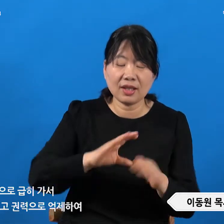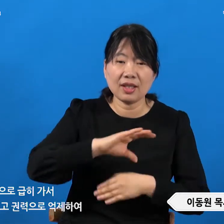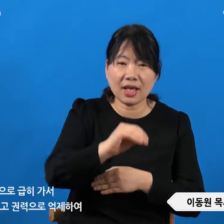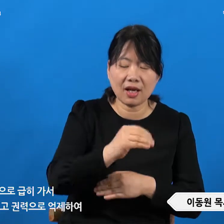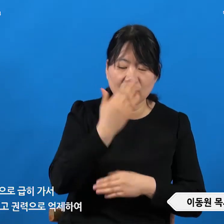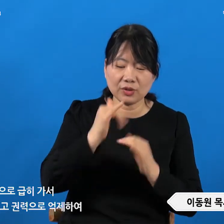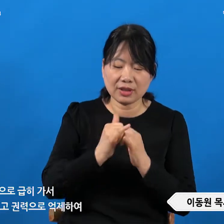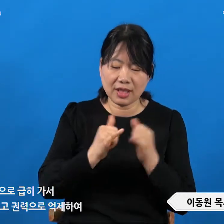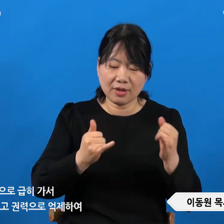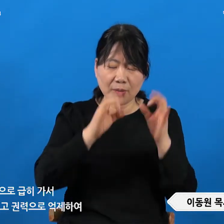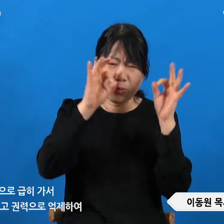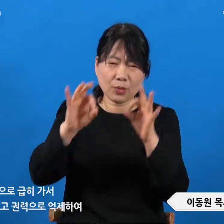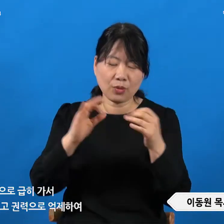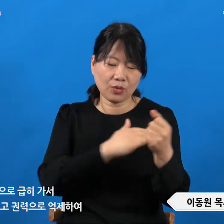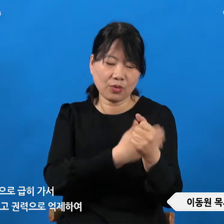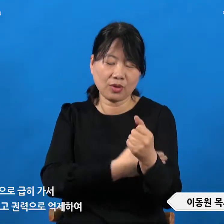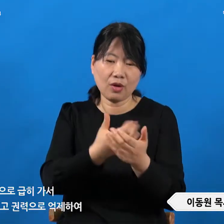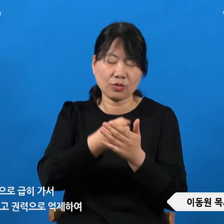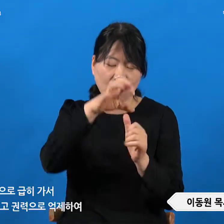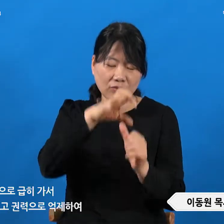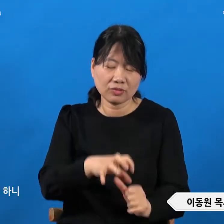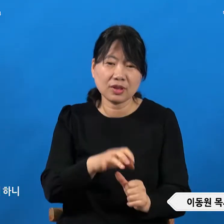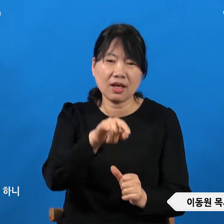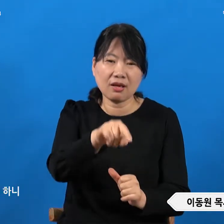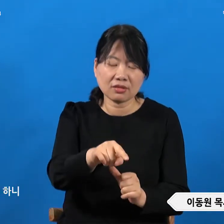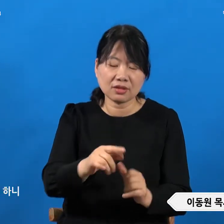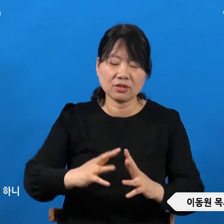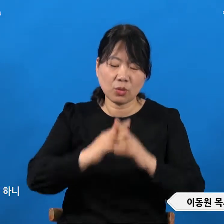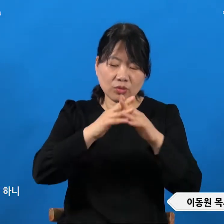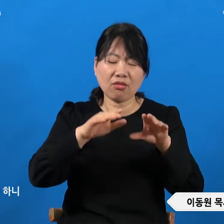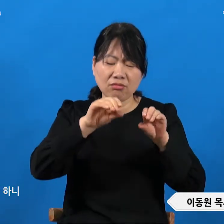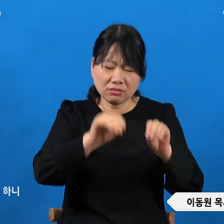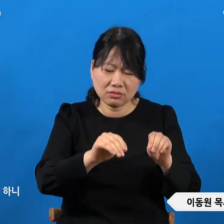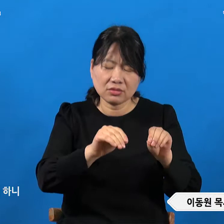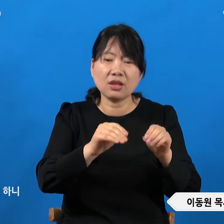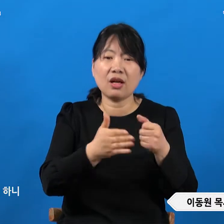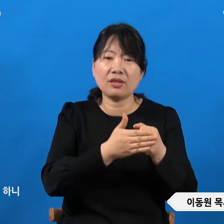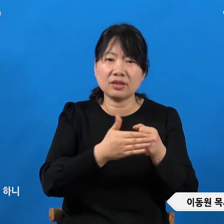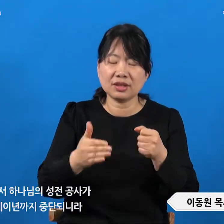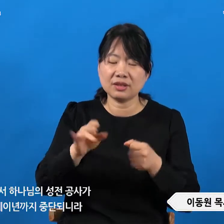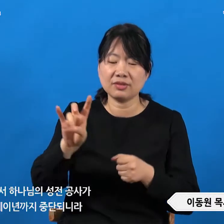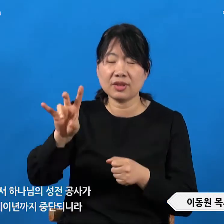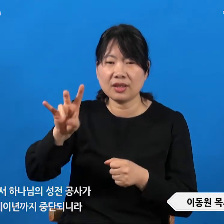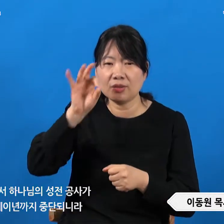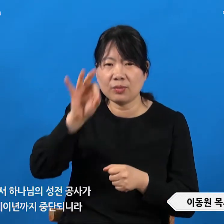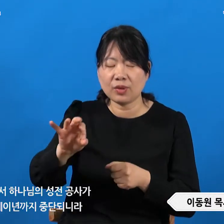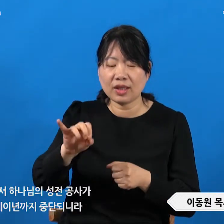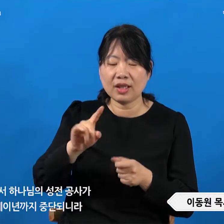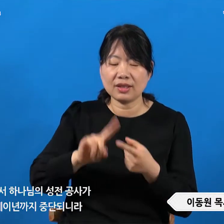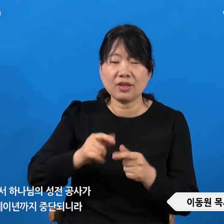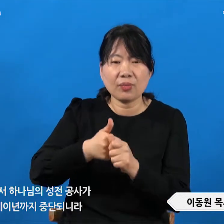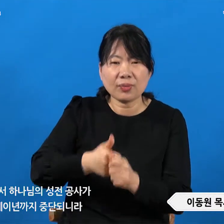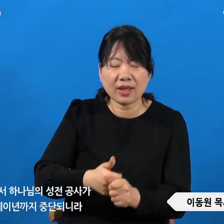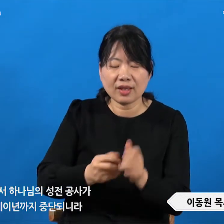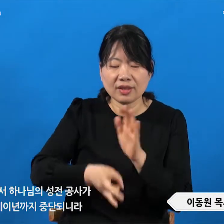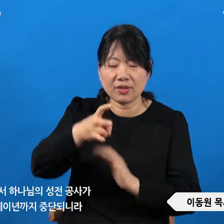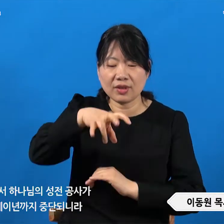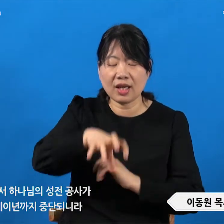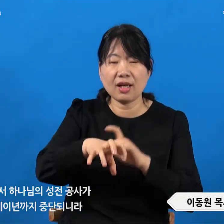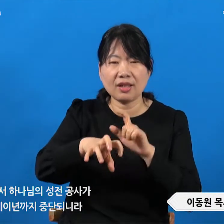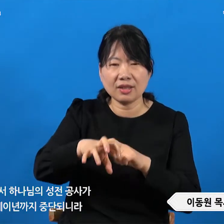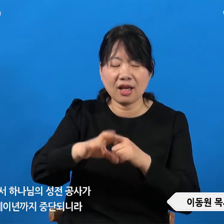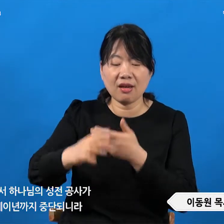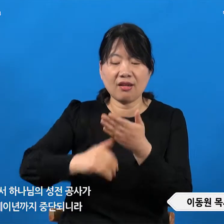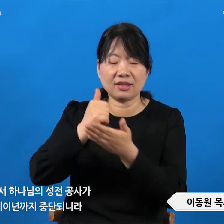유다 사람들을 보고 권력으로 억제하여 그 공사를 그치게 하니 24절에요. 이에